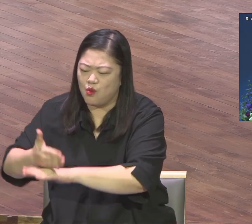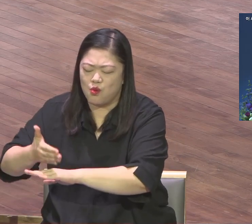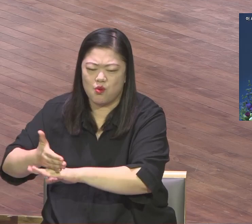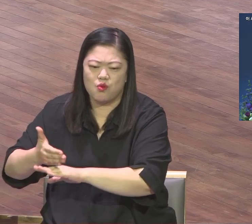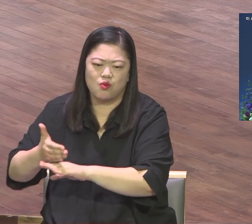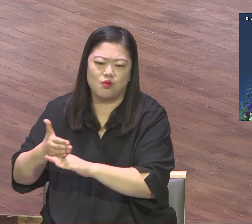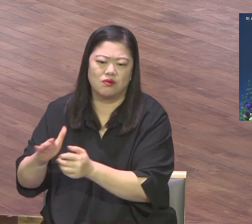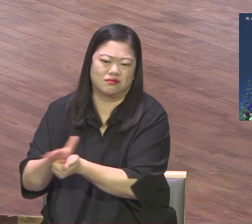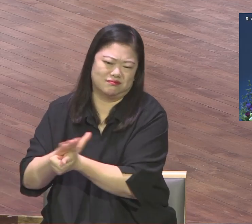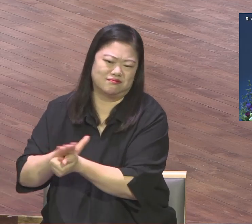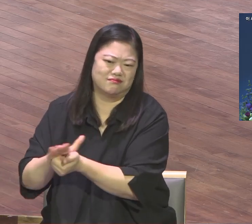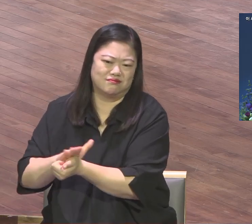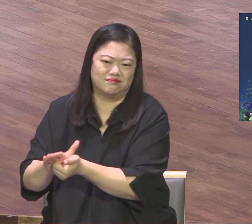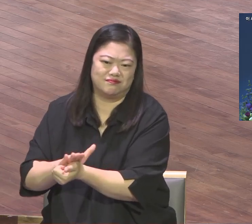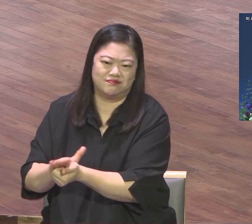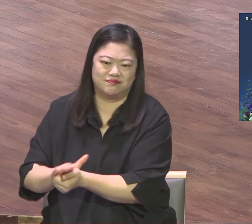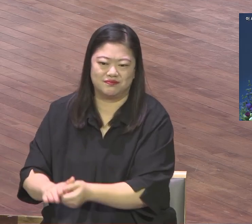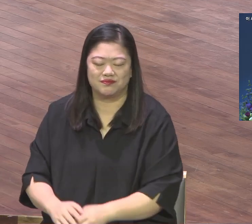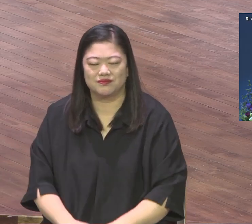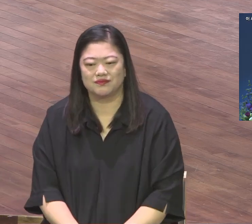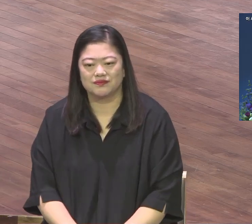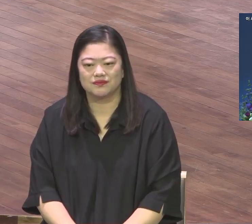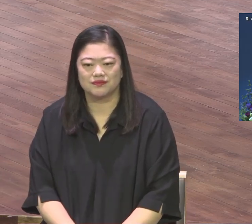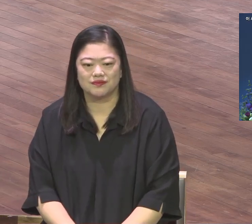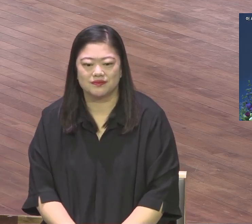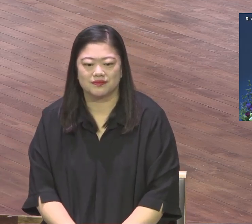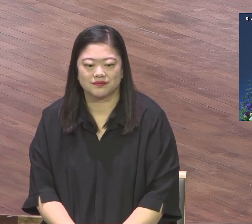증거하겠다고 망대를 세우겠다고.